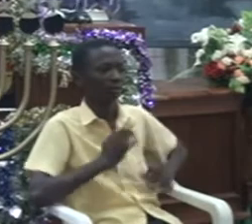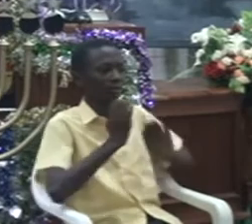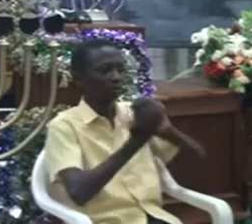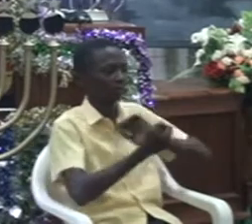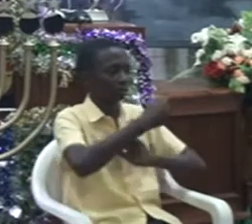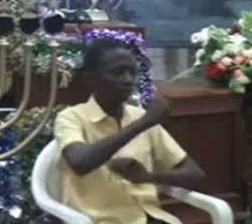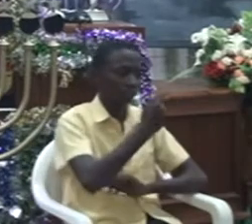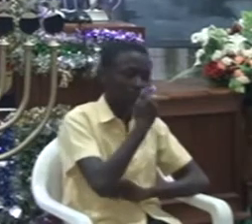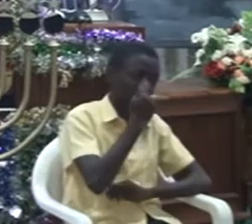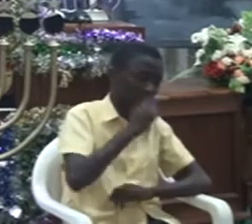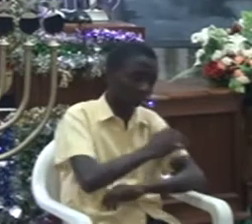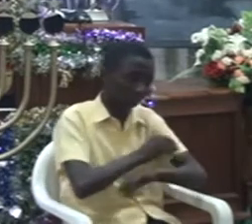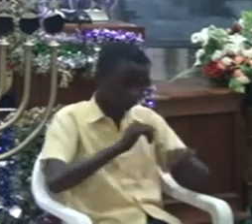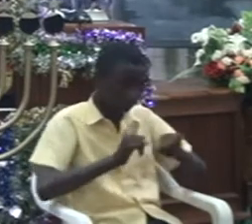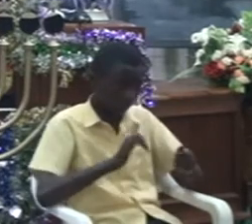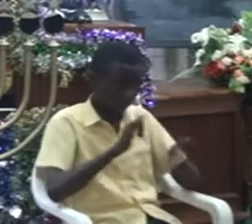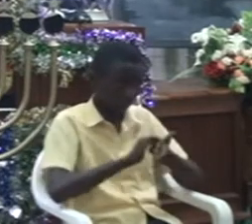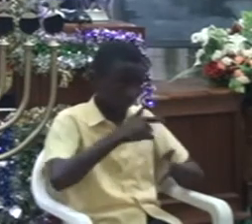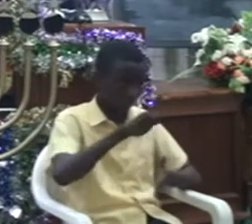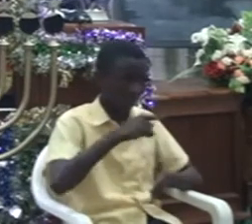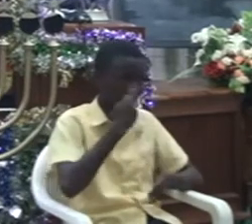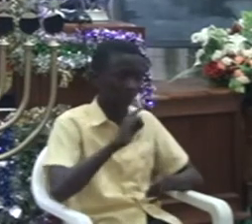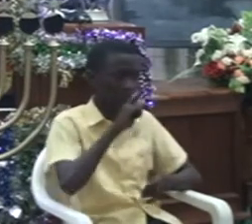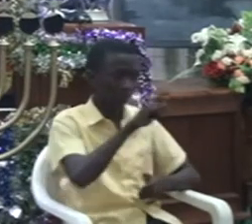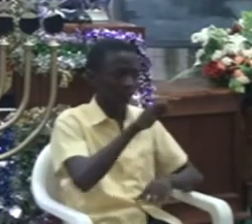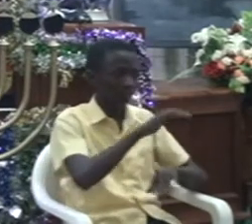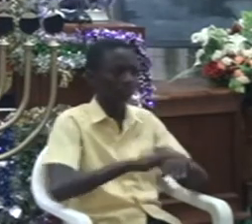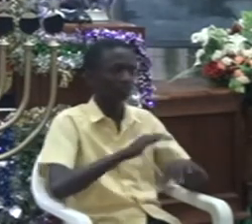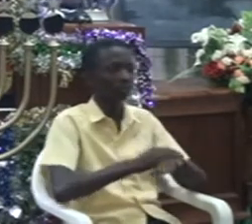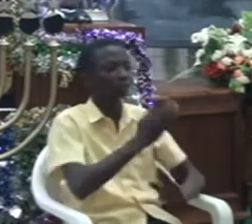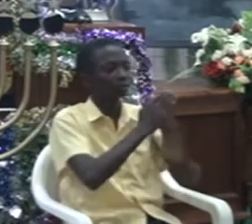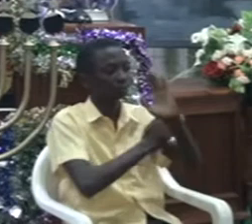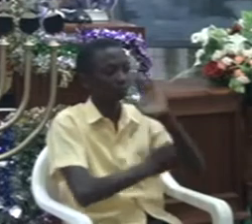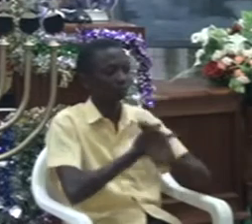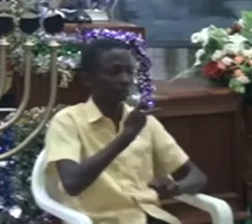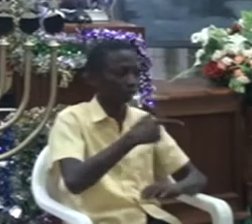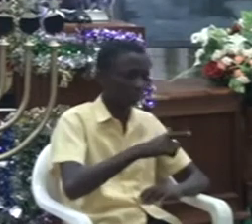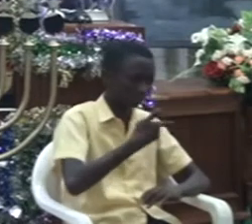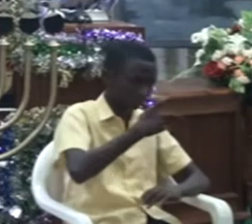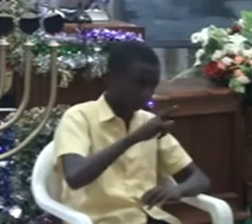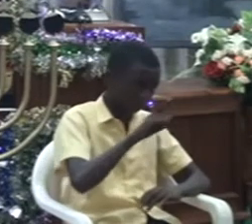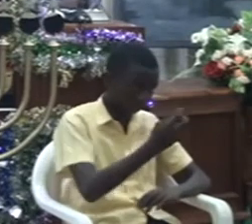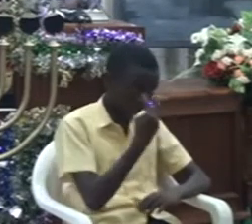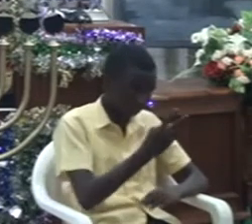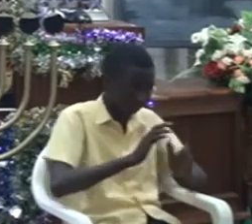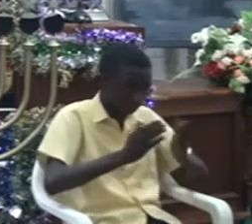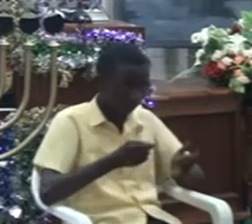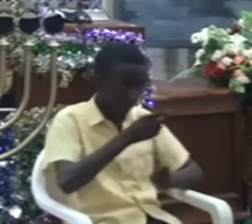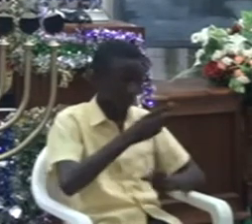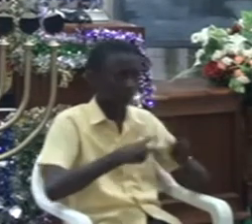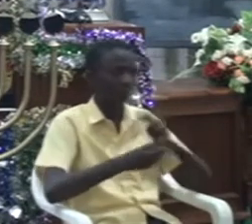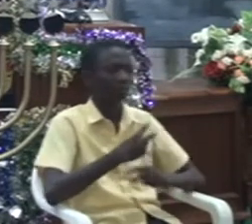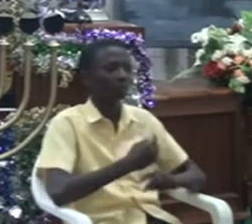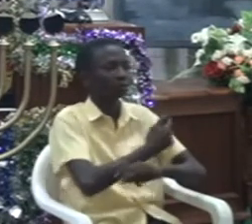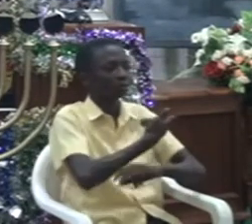wake. Et si c'est lui qui t'a appelé, na ikiwa ni yeye ndio alikuita, il te voit comment tu viens, anakuona jinsi unakuja,